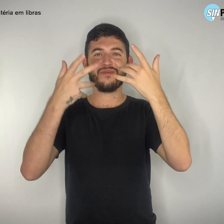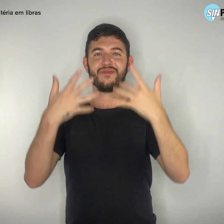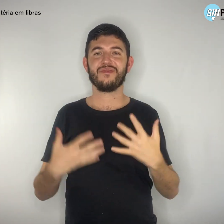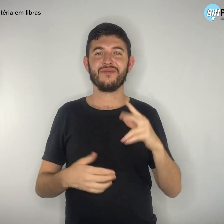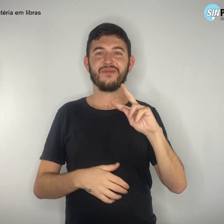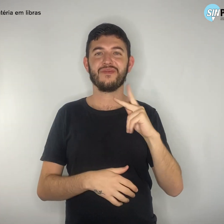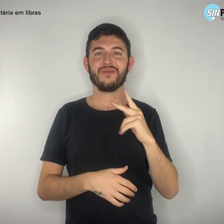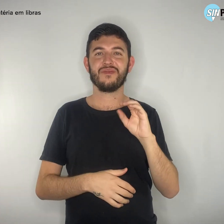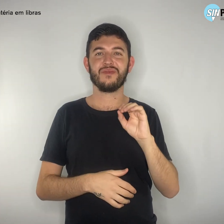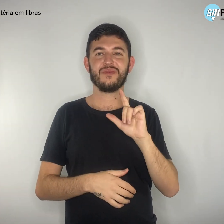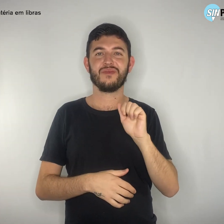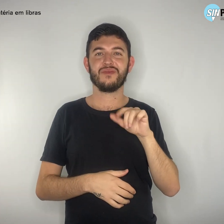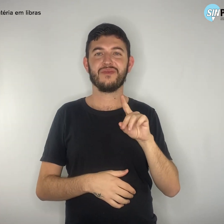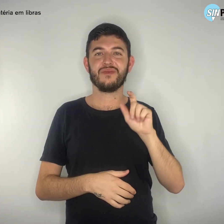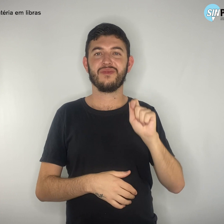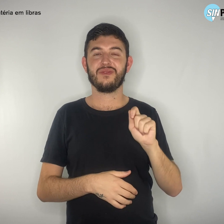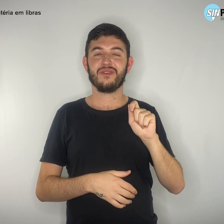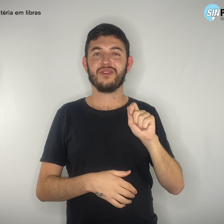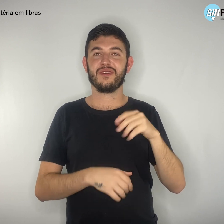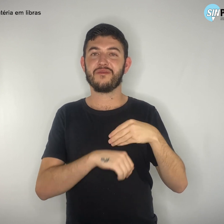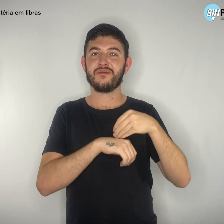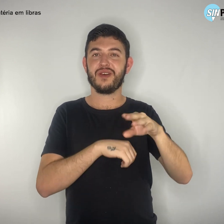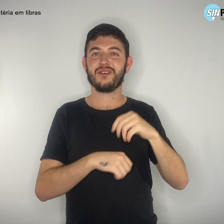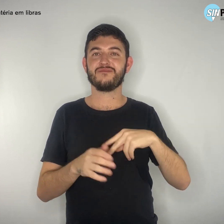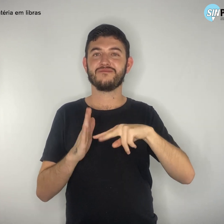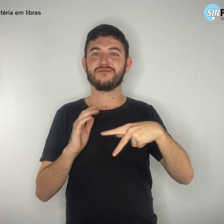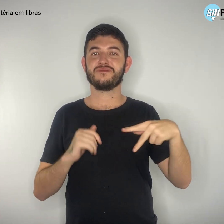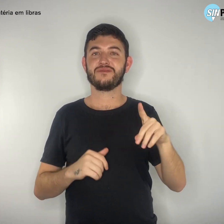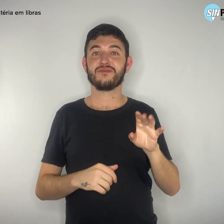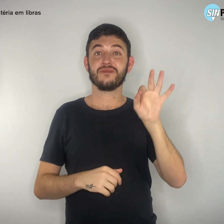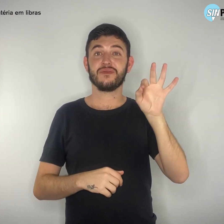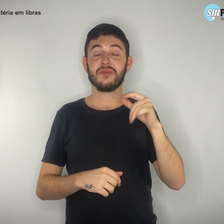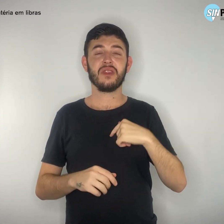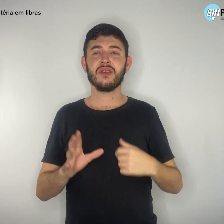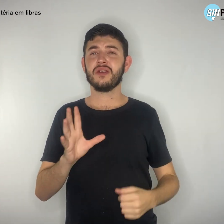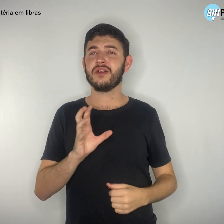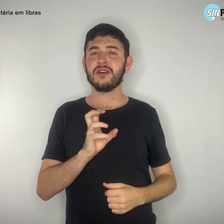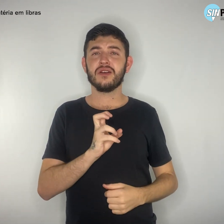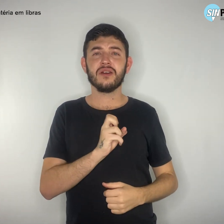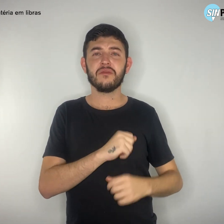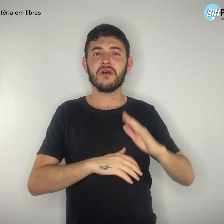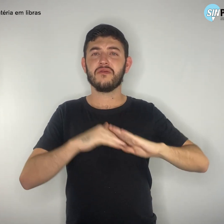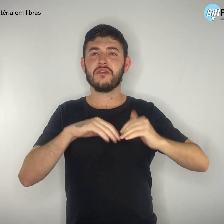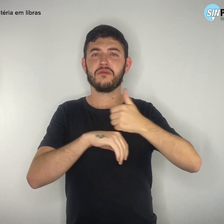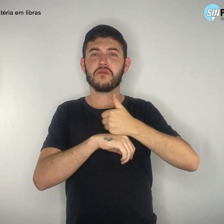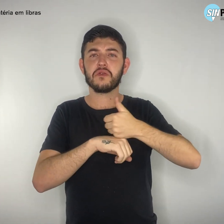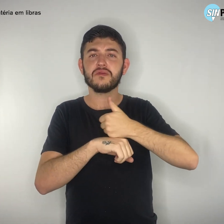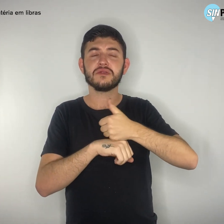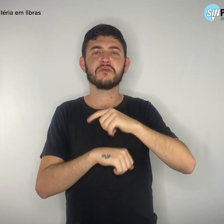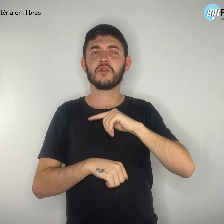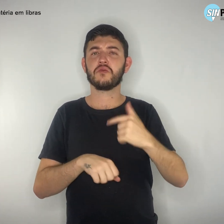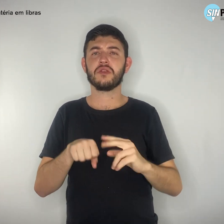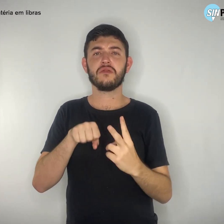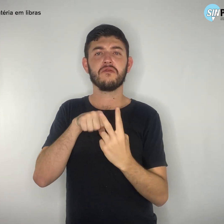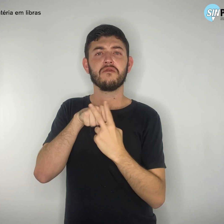Ela amava a profissão. Não há outro verbo que possa traduzir a relação entre